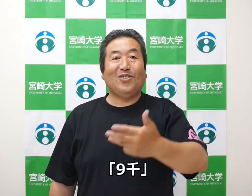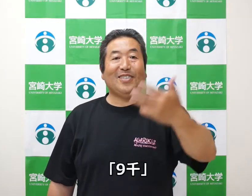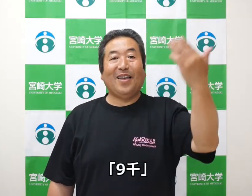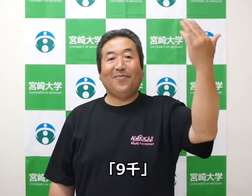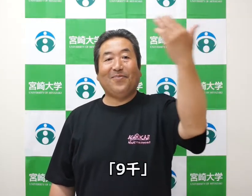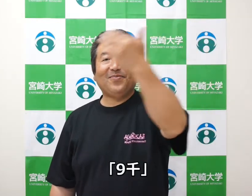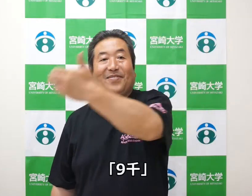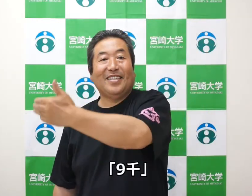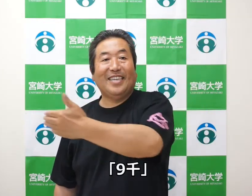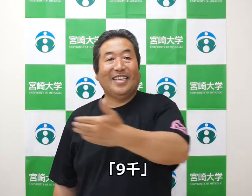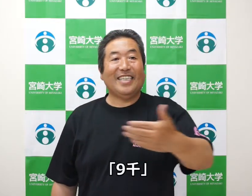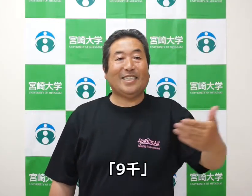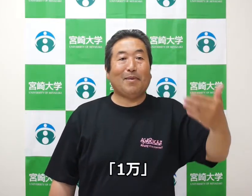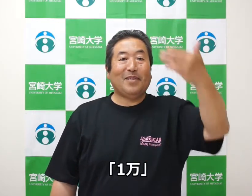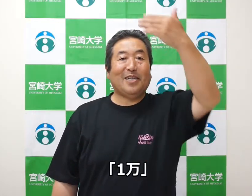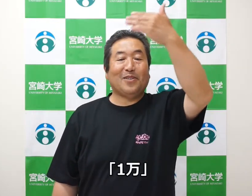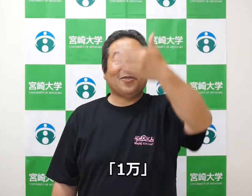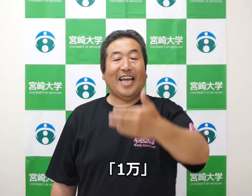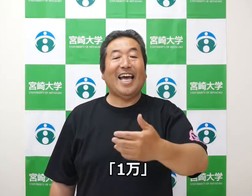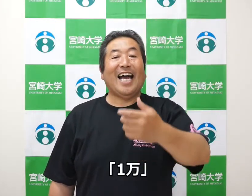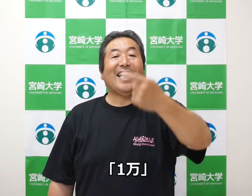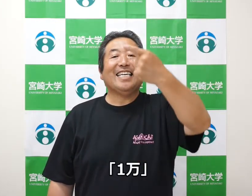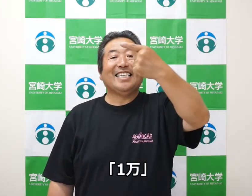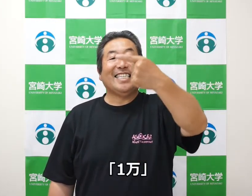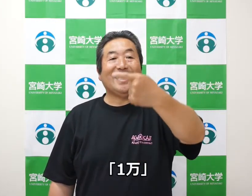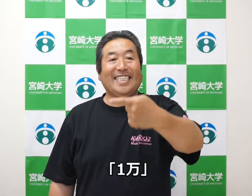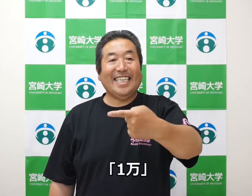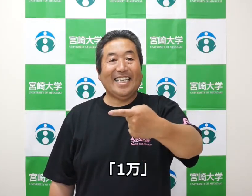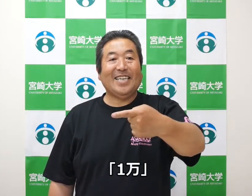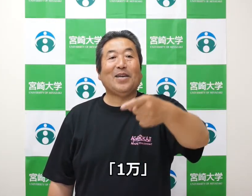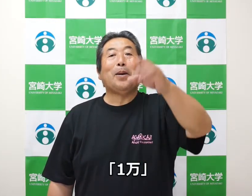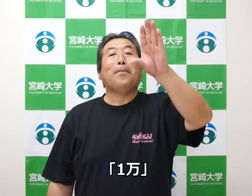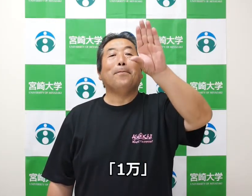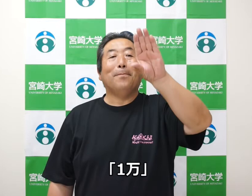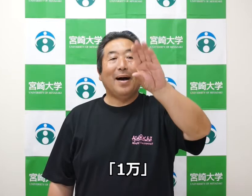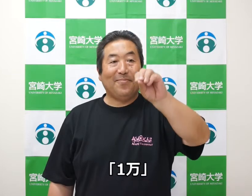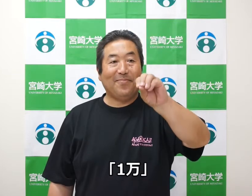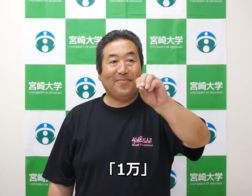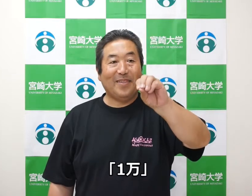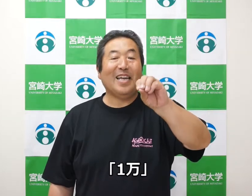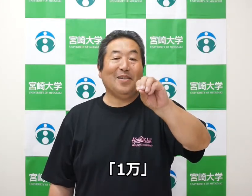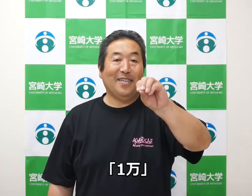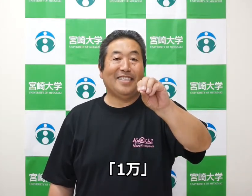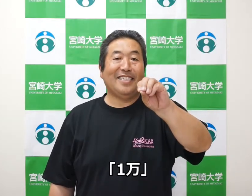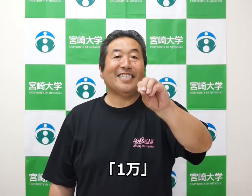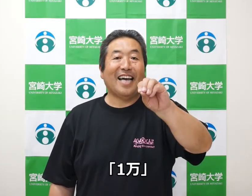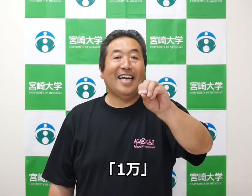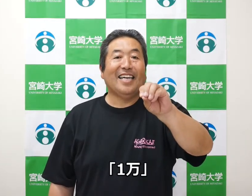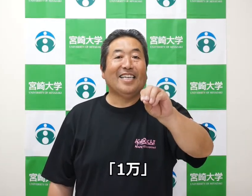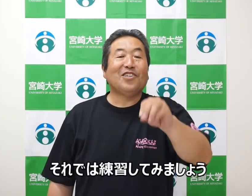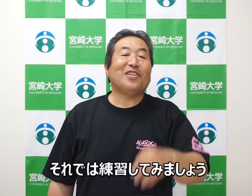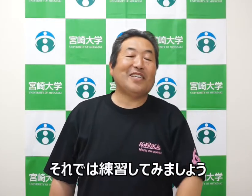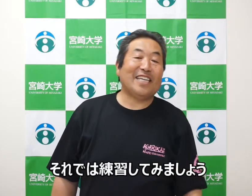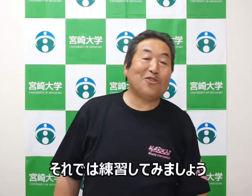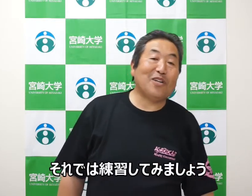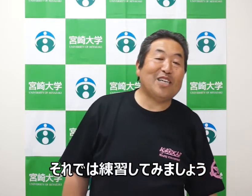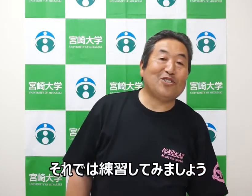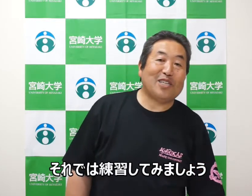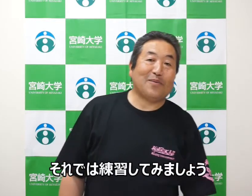9000、1万までいきましょうかね。はい、1万ってなります。ですか。それではですね、ちょっと練習してみましょうか